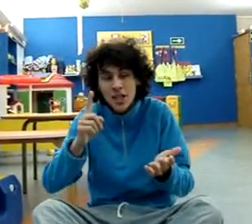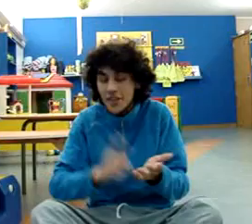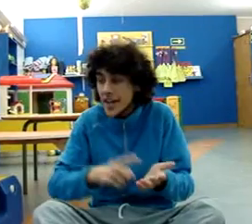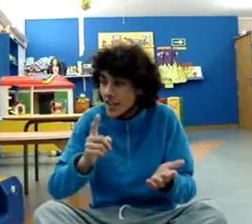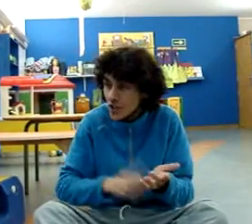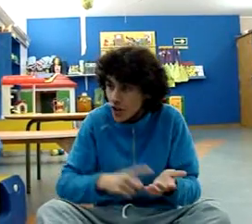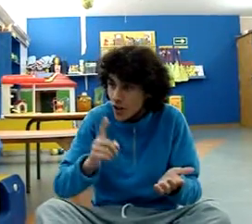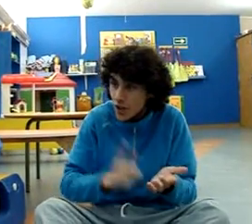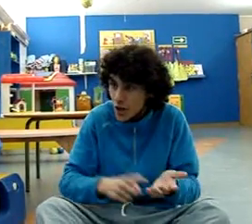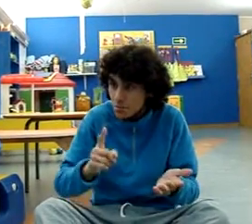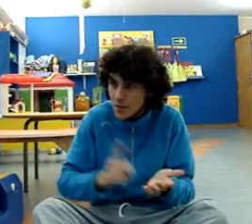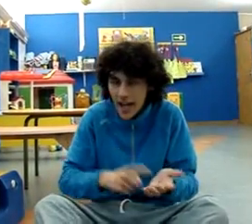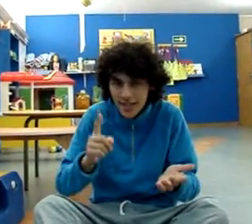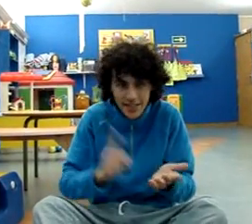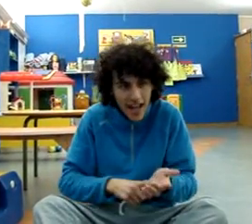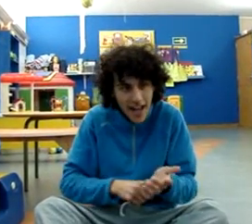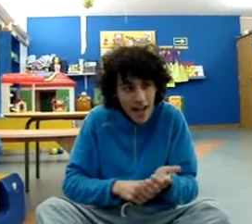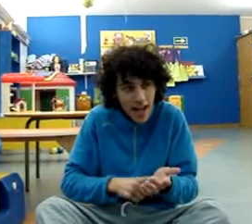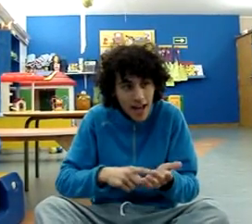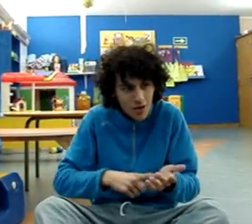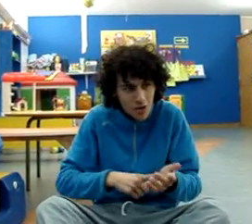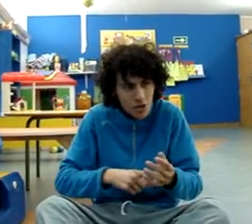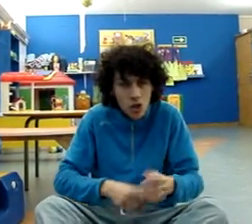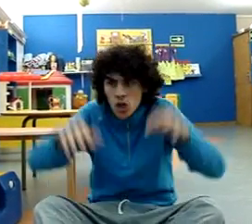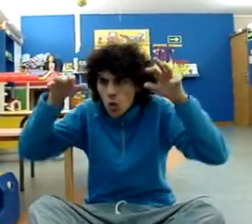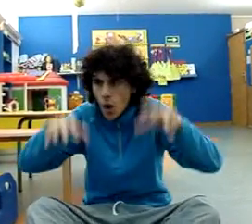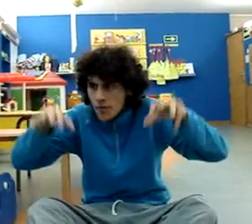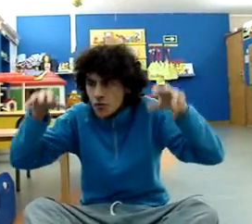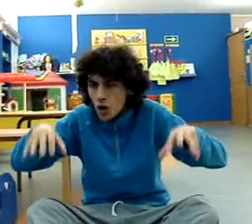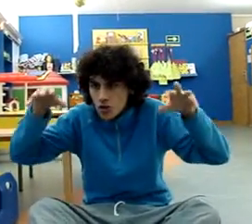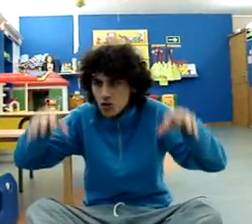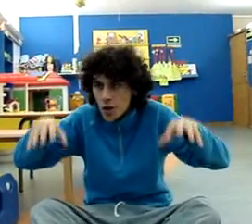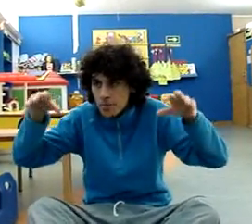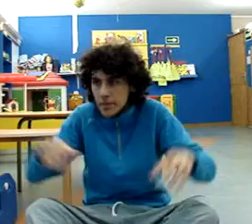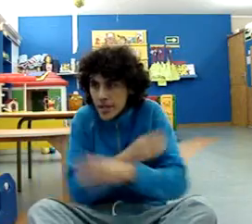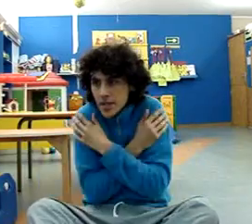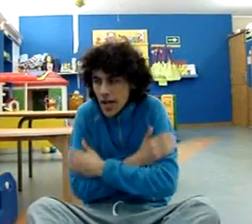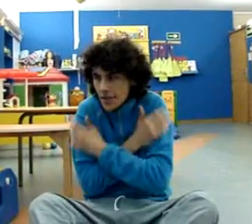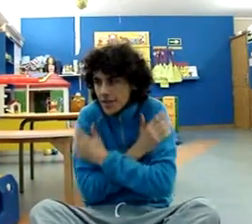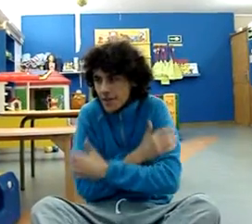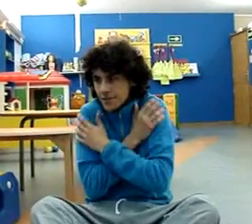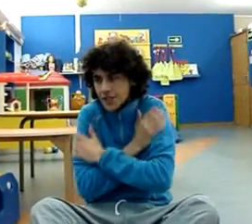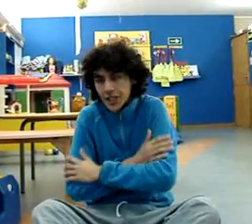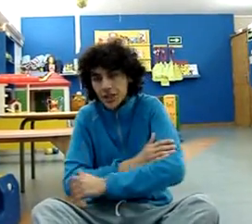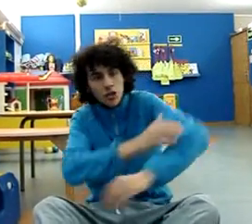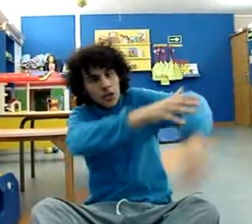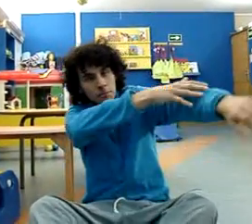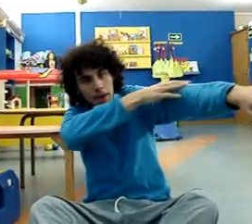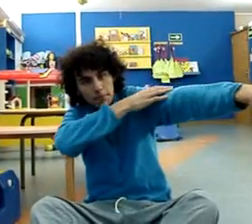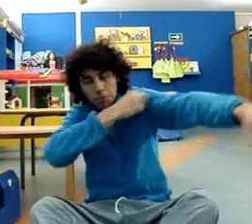de color plateado. Cuando llueve y hace frío, me